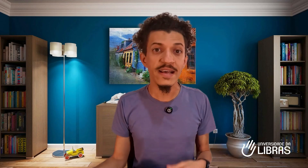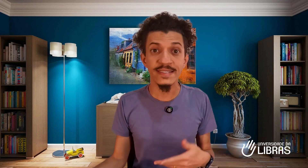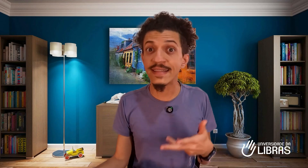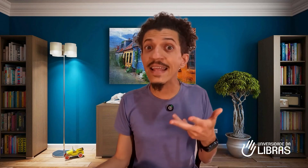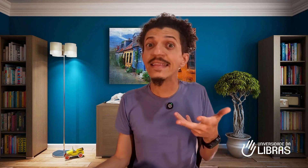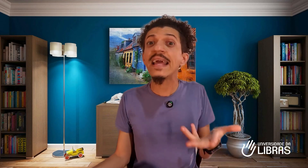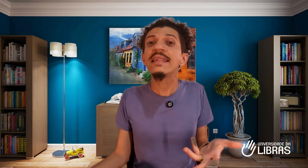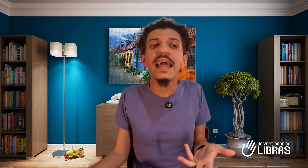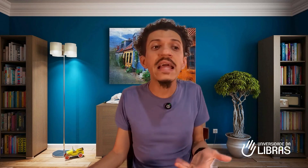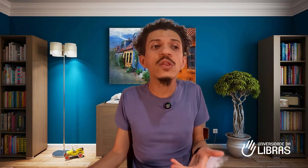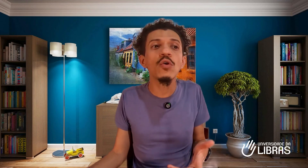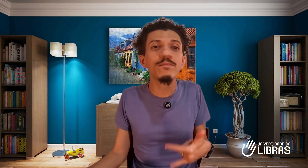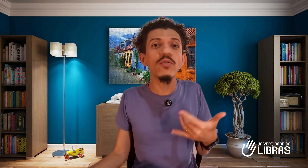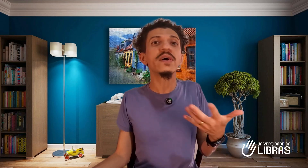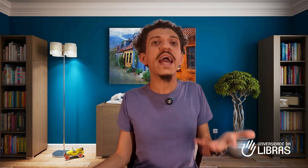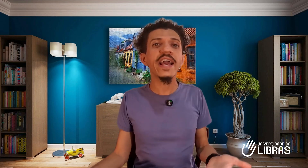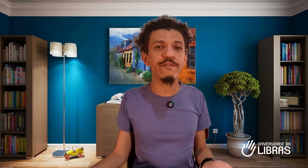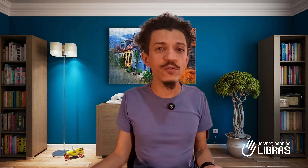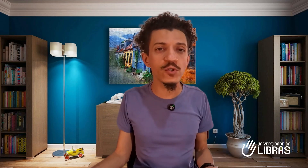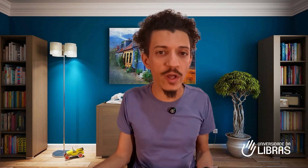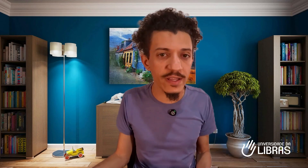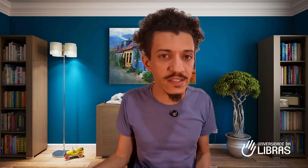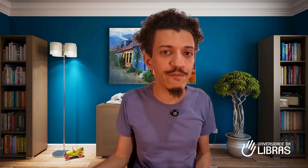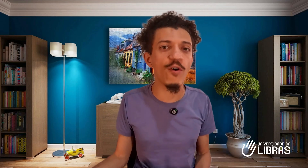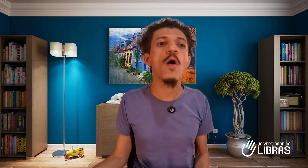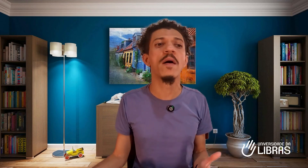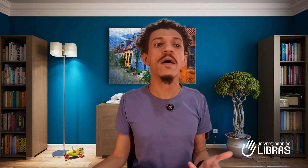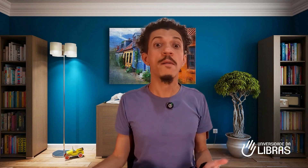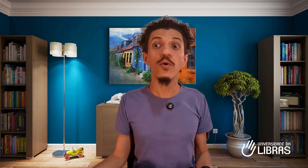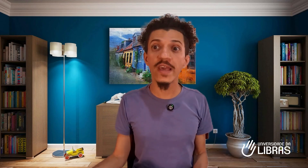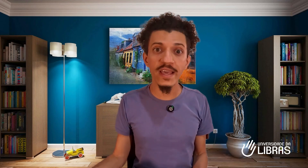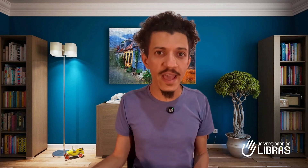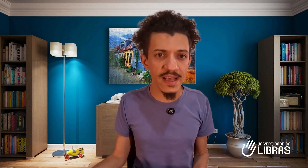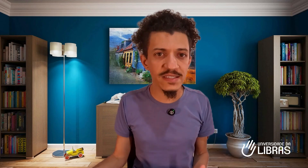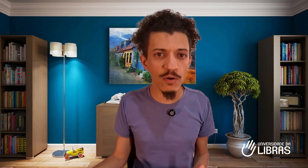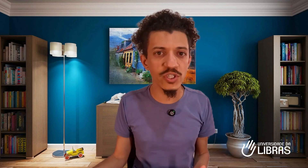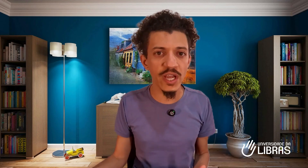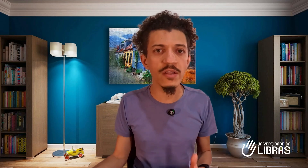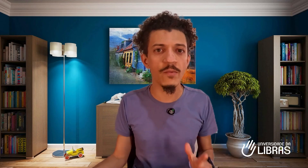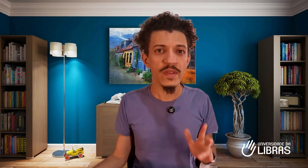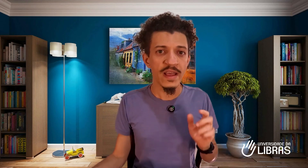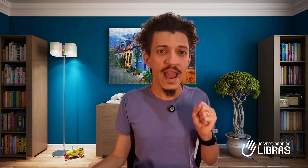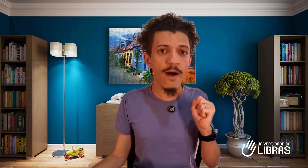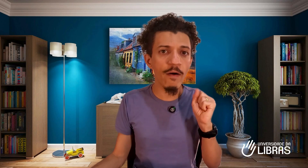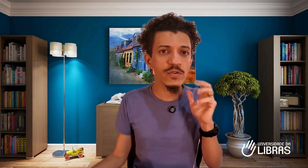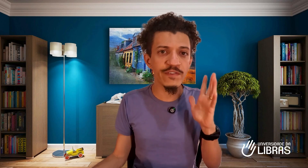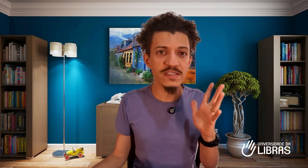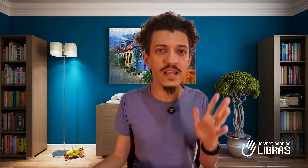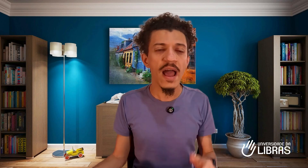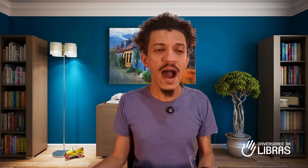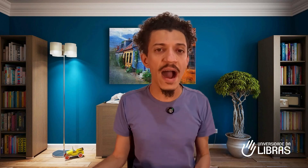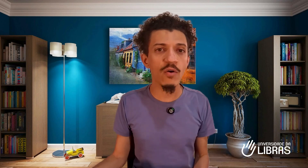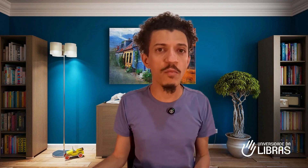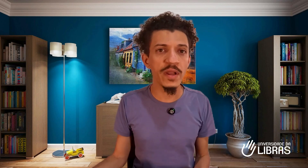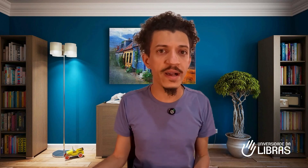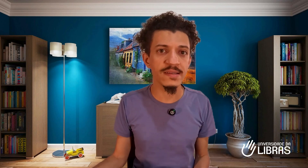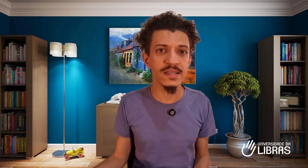está entendendo por que que funciona dessa forma, por que que esse é o jeito real de fazer a comunicação